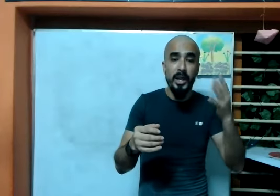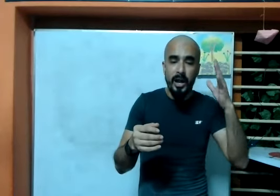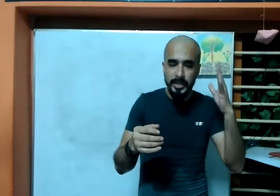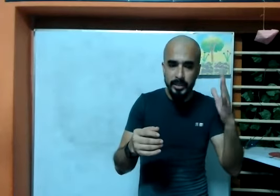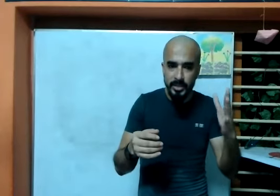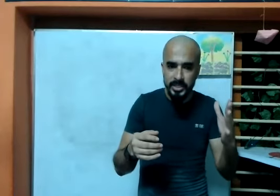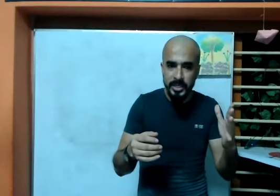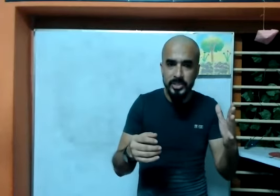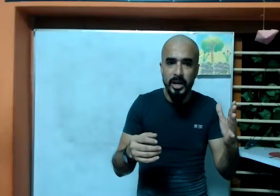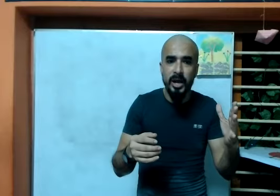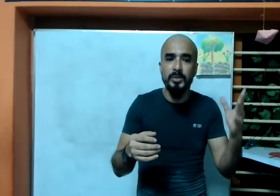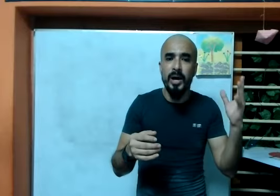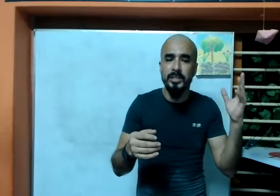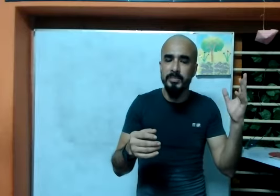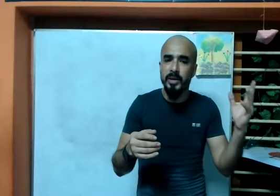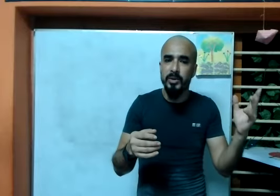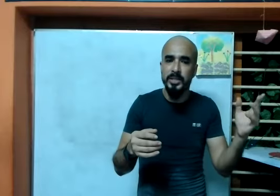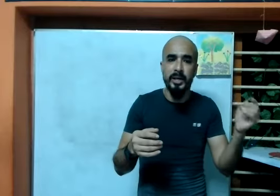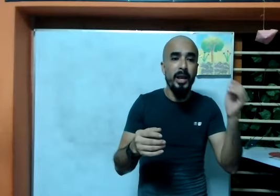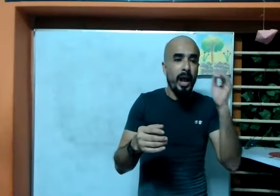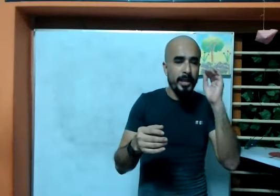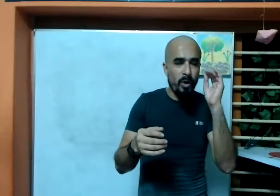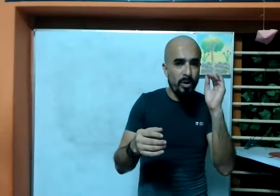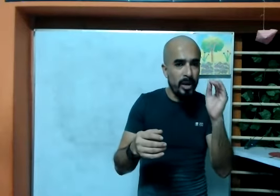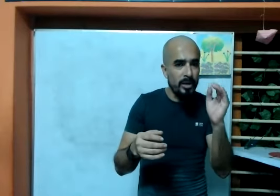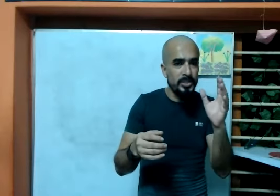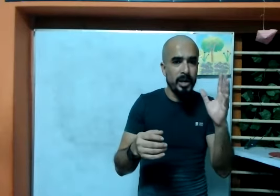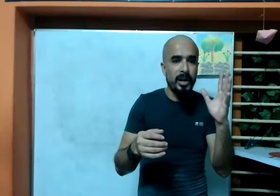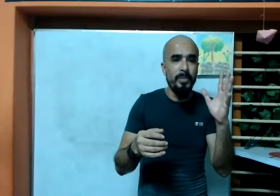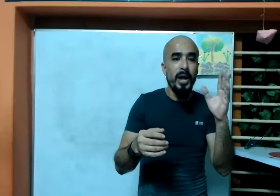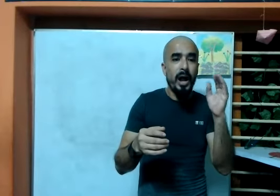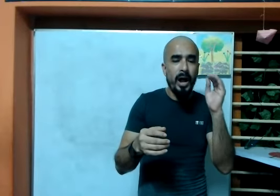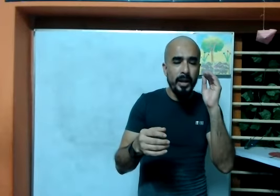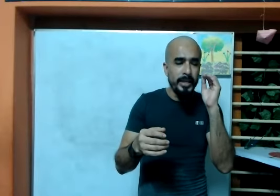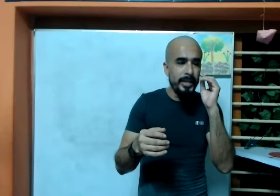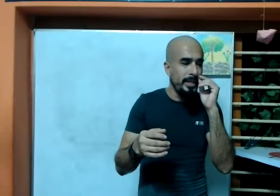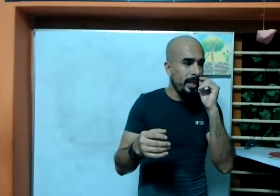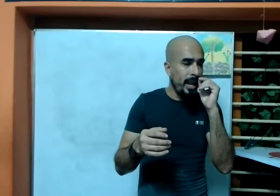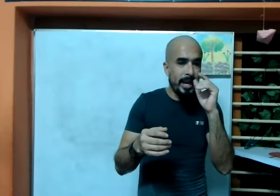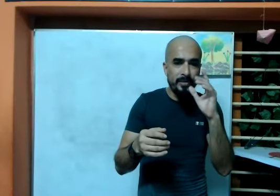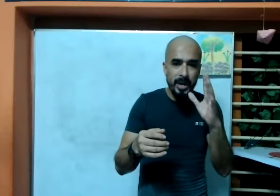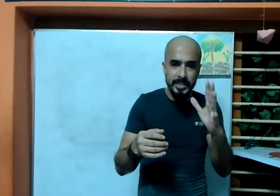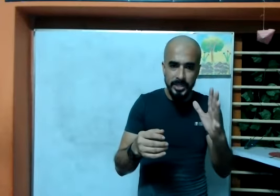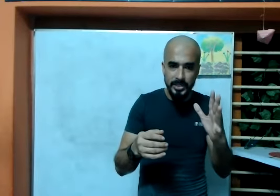আই রিকোয়েস্টেড যারা টু আস্ক মি আ কোশ্চেন আই অর্ডার যারা আই অ্যাডভাইসড